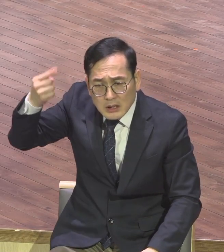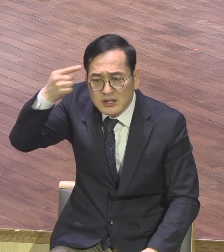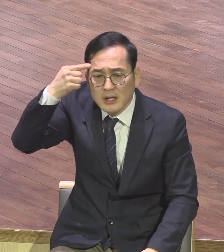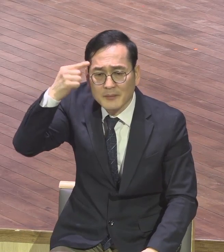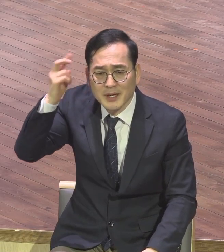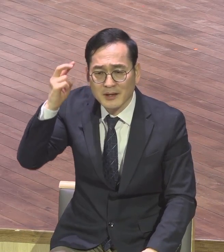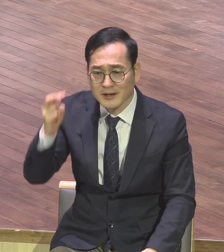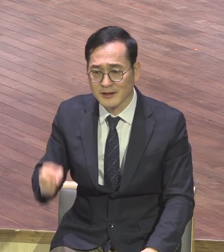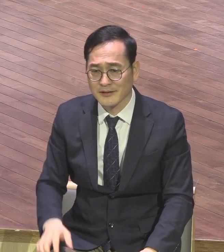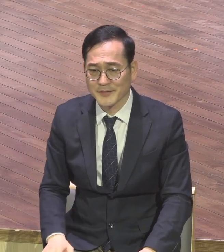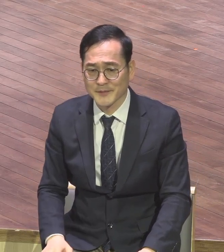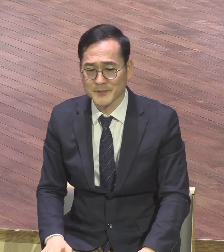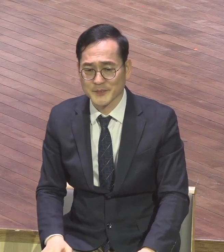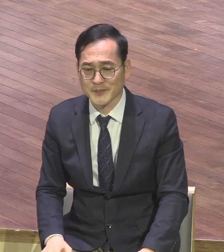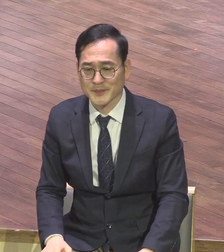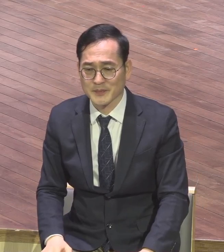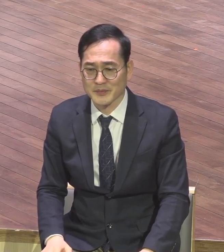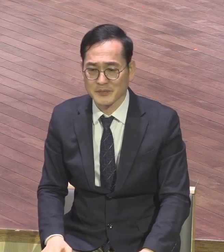시기한 새.